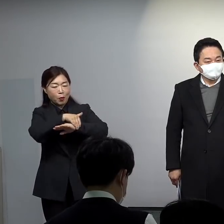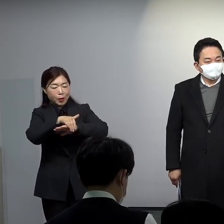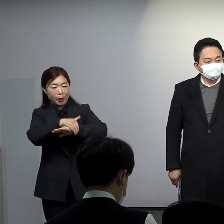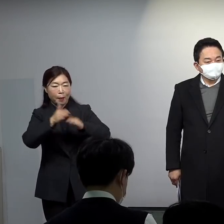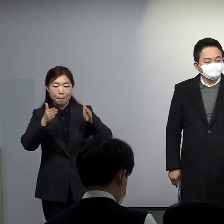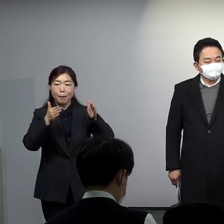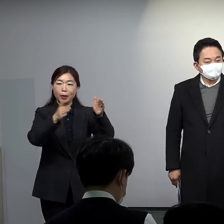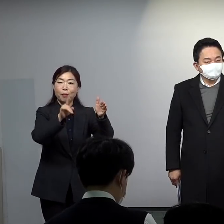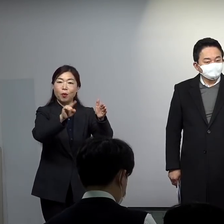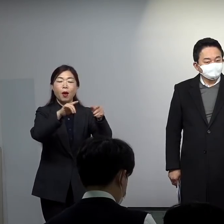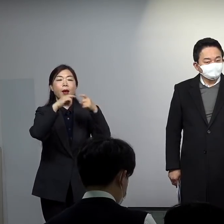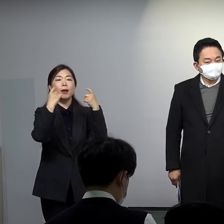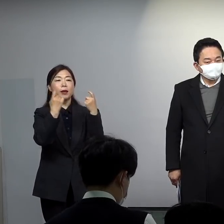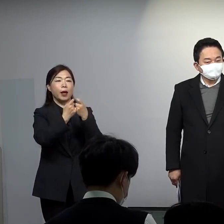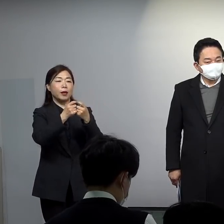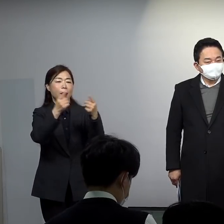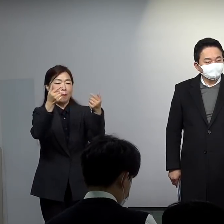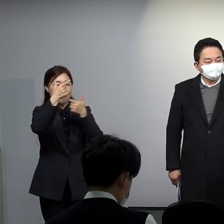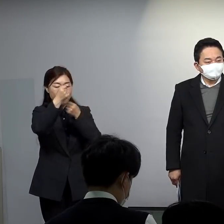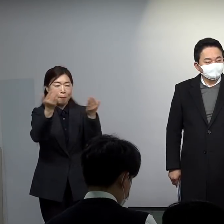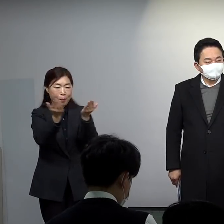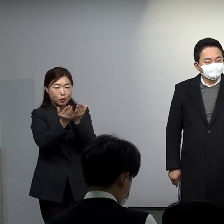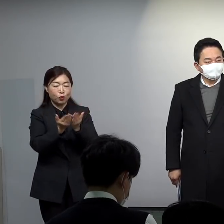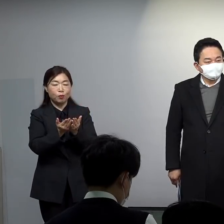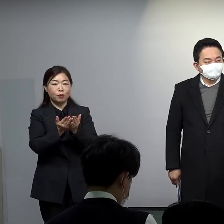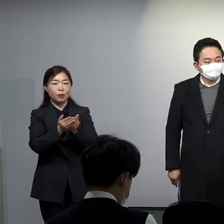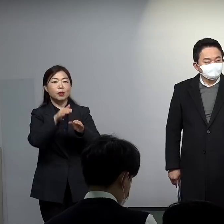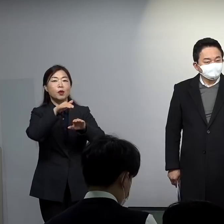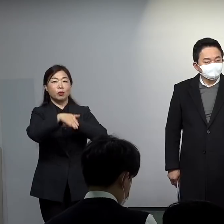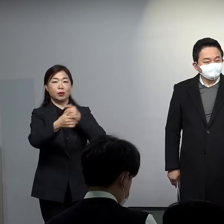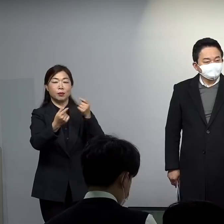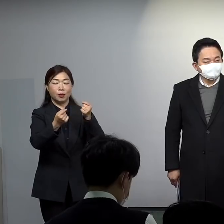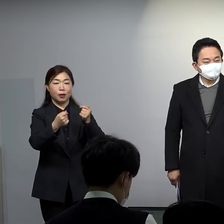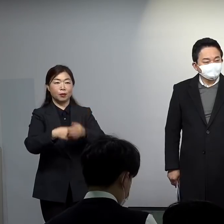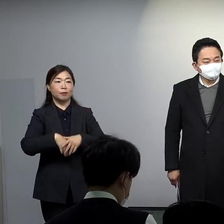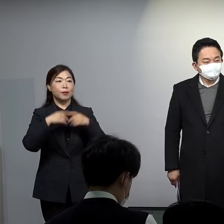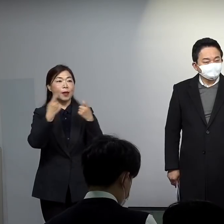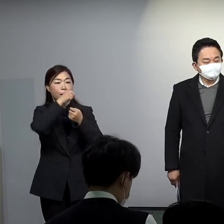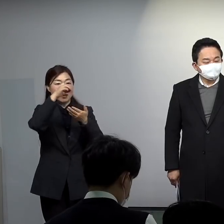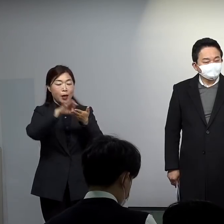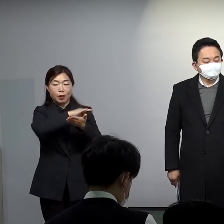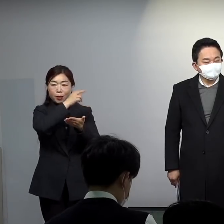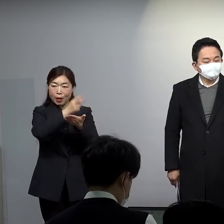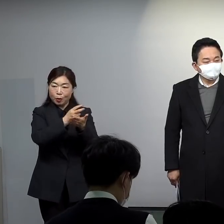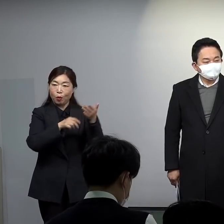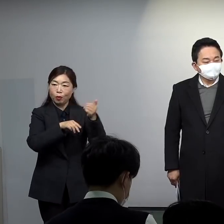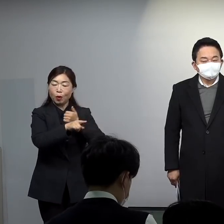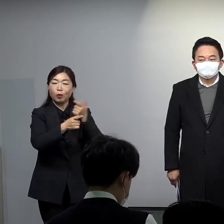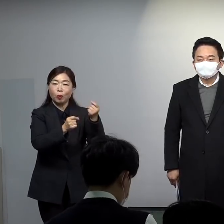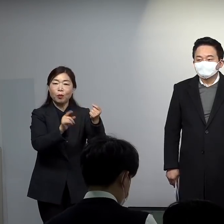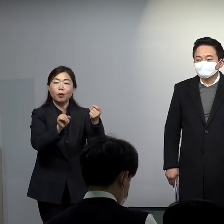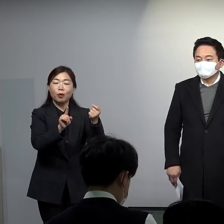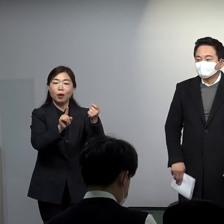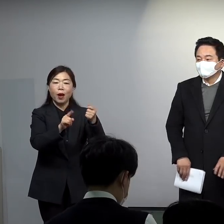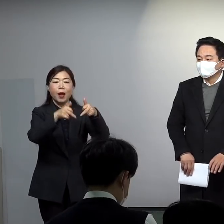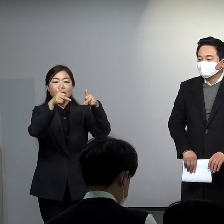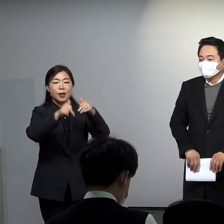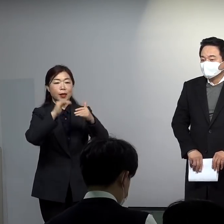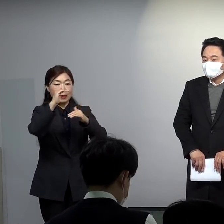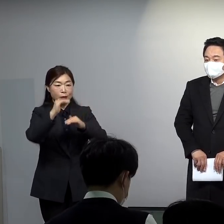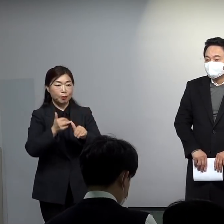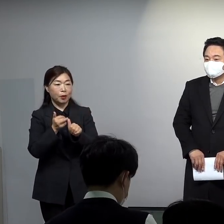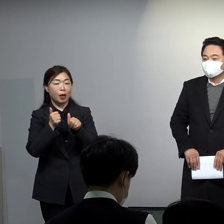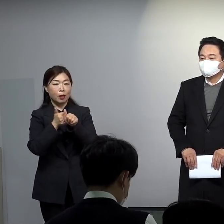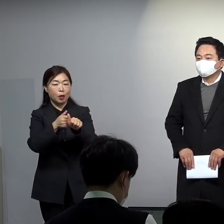그 개인에 대한 맞춤형을 지향을 하고 있습니다. 그래서 이 개인 예산제 같은 경우에도 그 장애